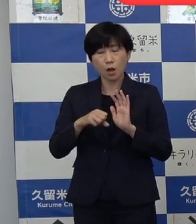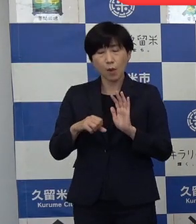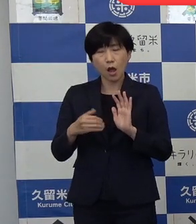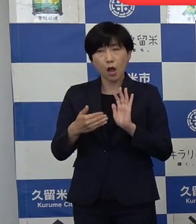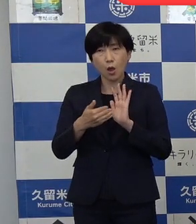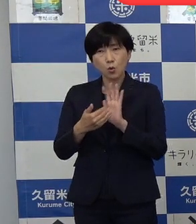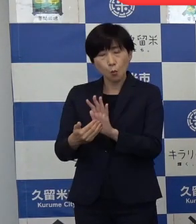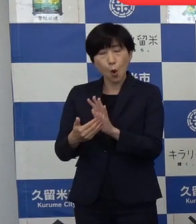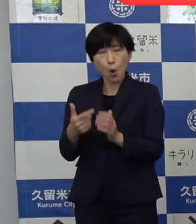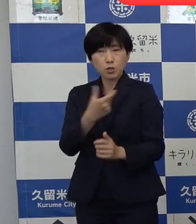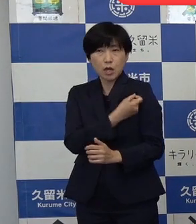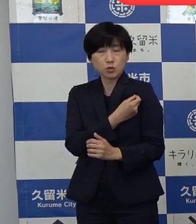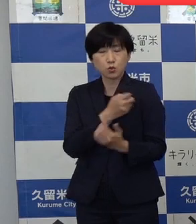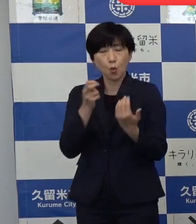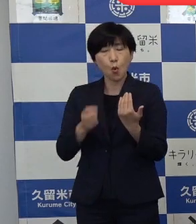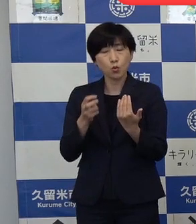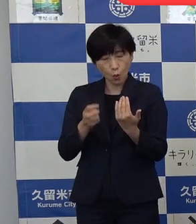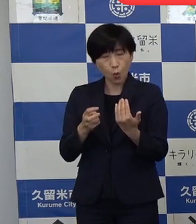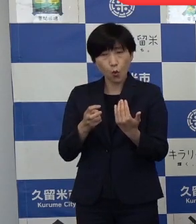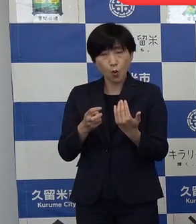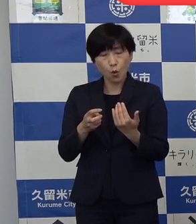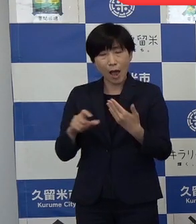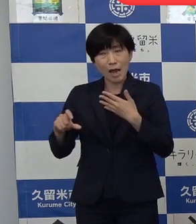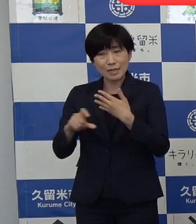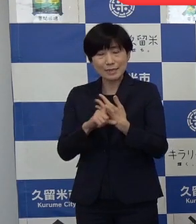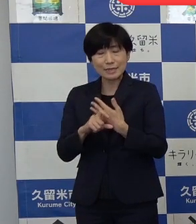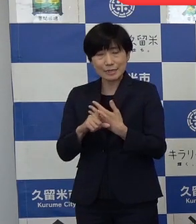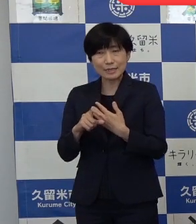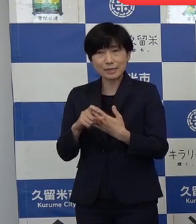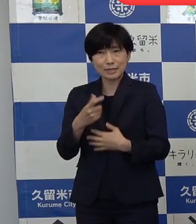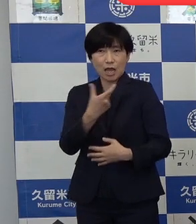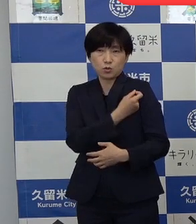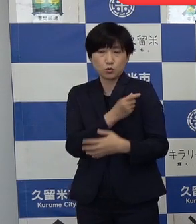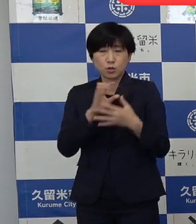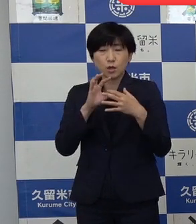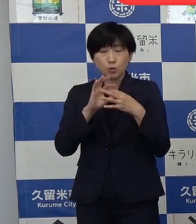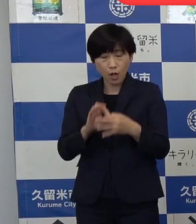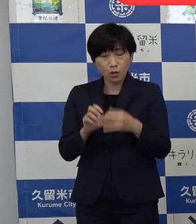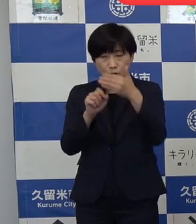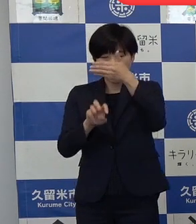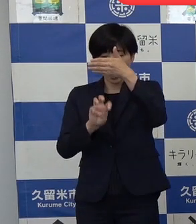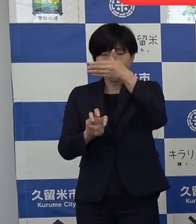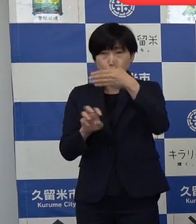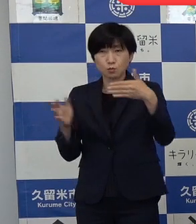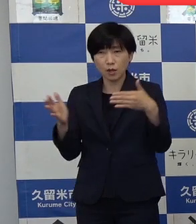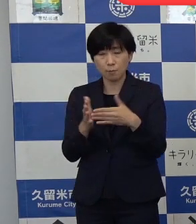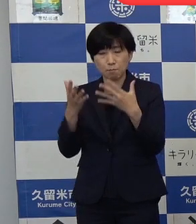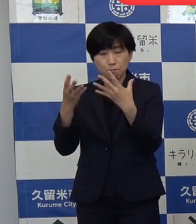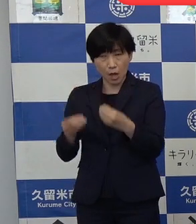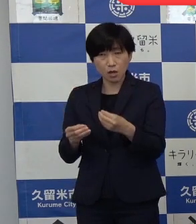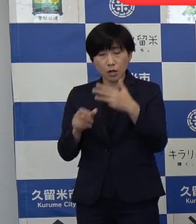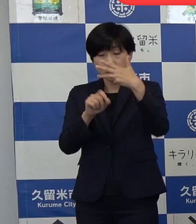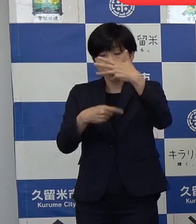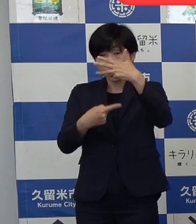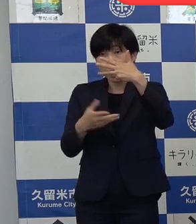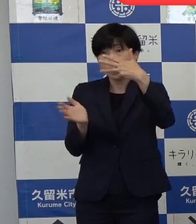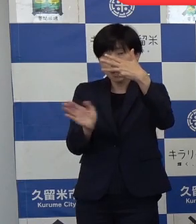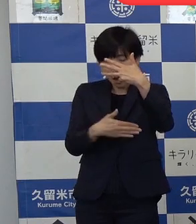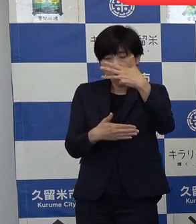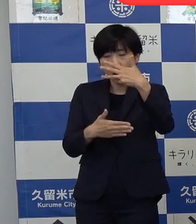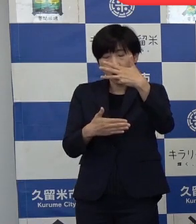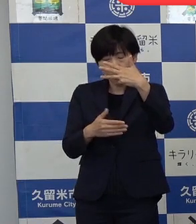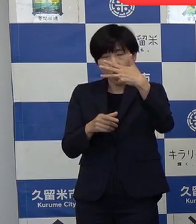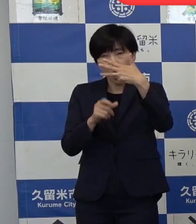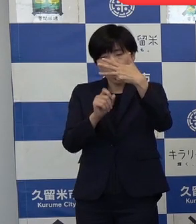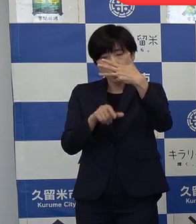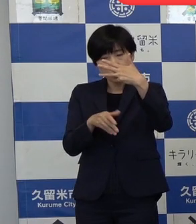の臨時接種で、9月30日までとなっております。8月1日から、8月